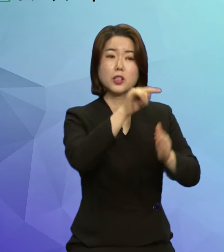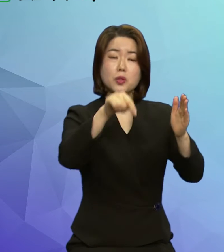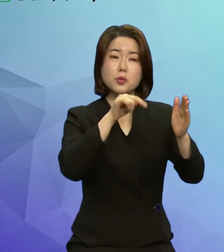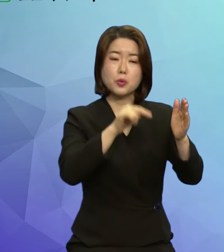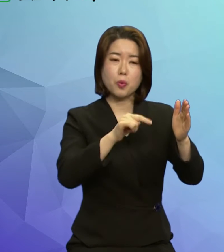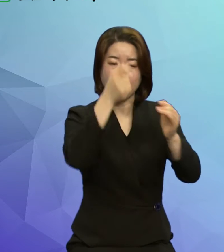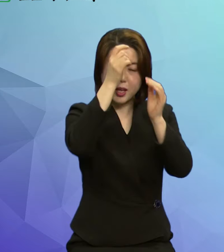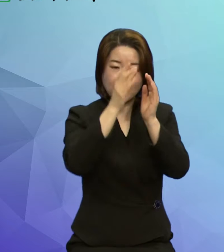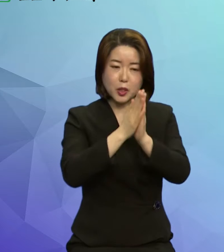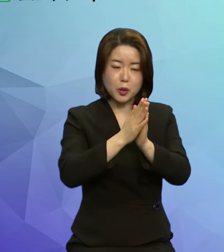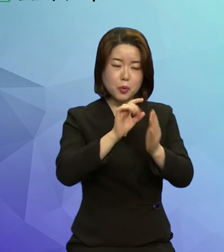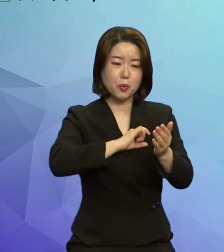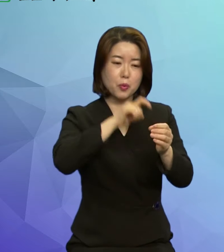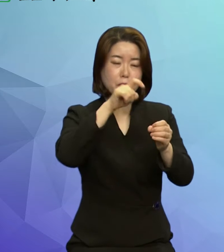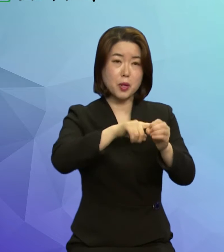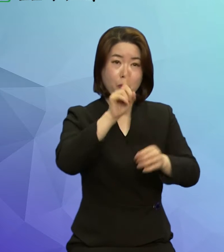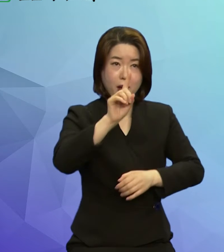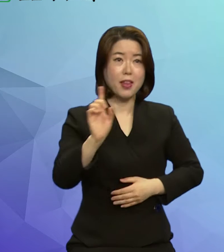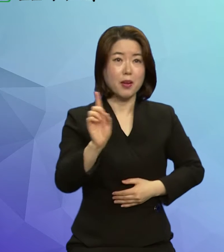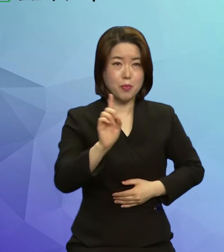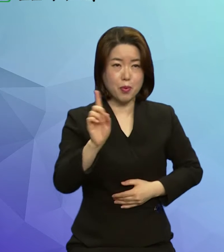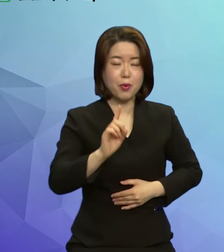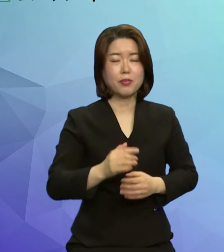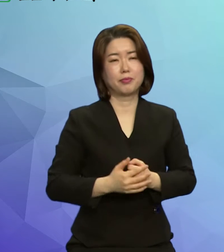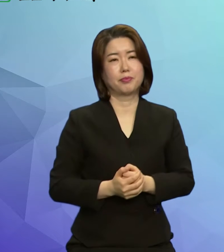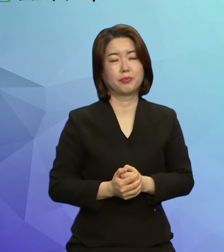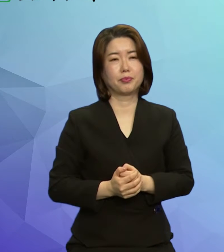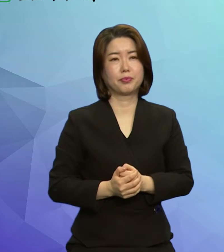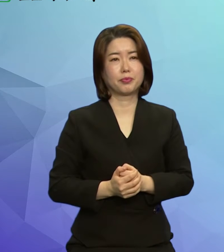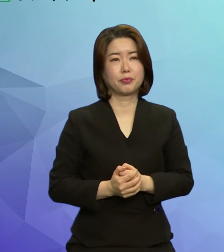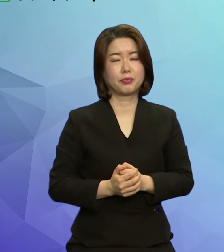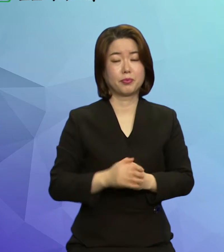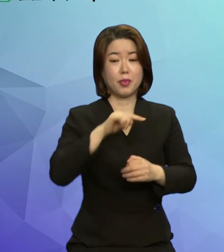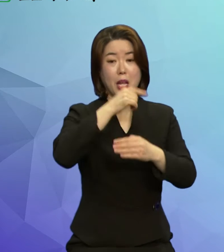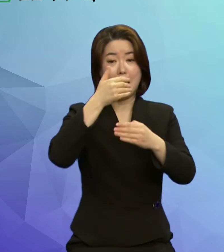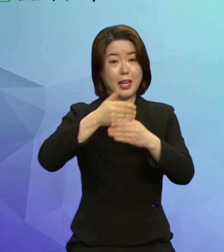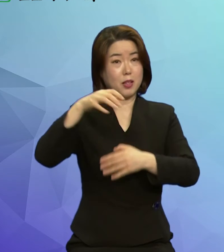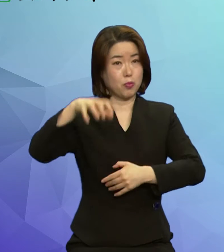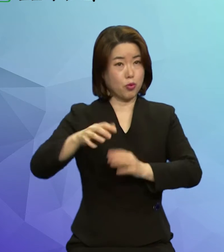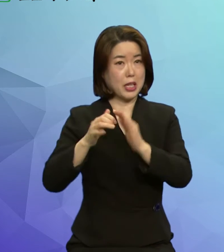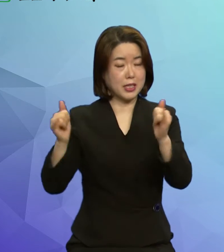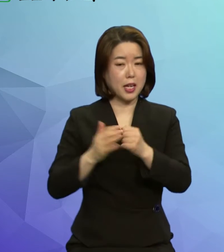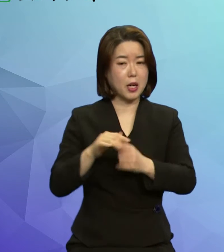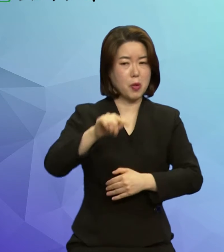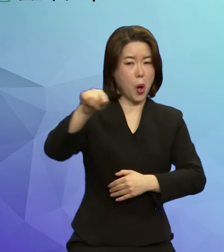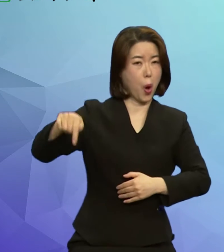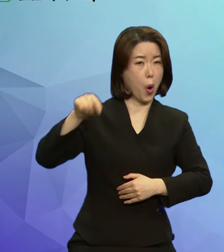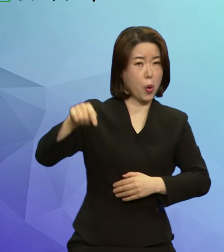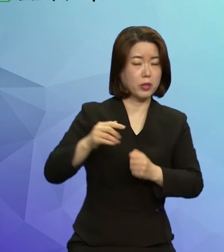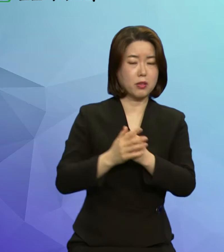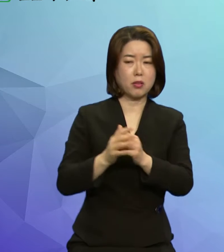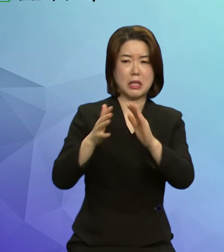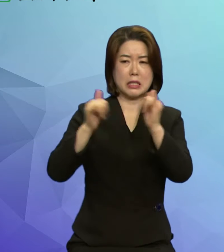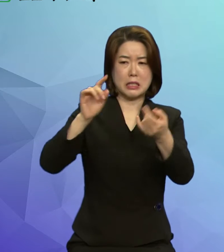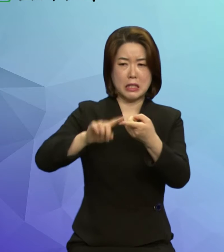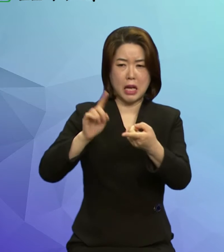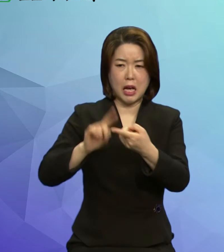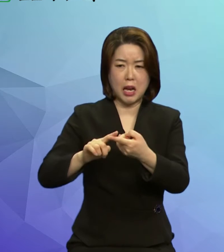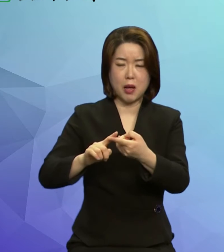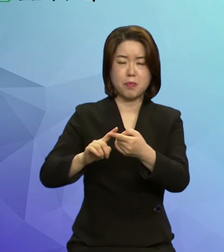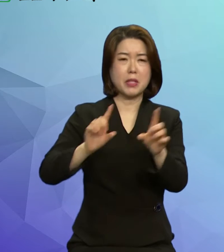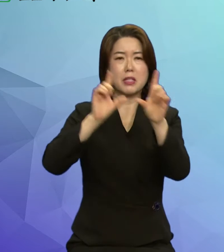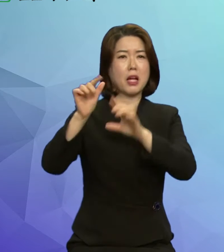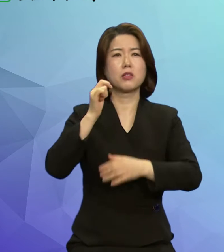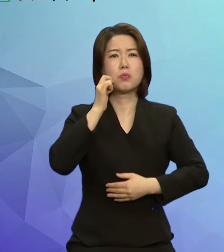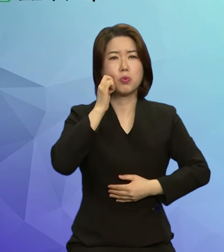이런 기도 제목이 있었습니다. 북한 사람들은 그곳에서 사람답게 못